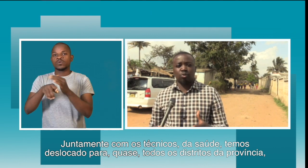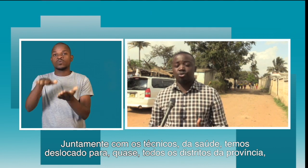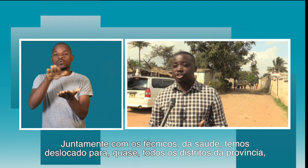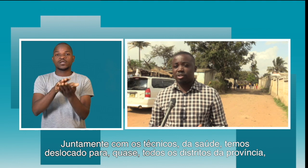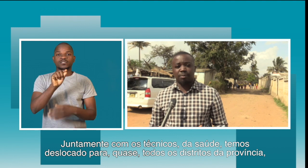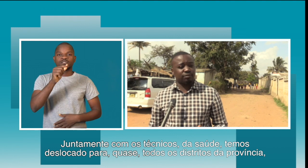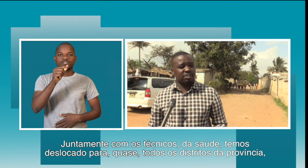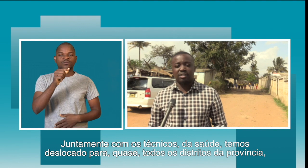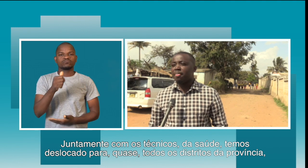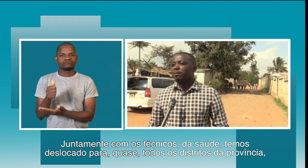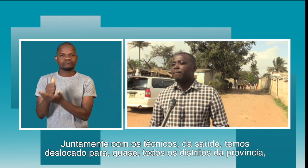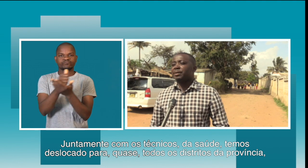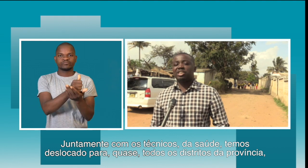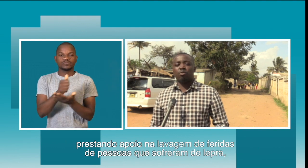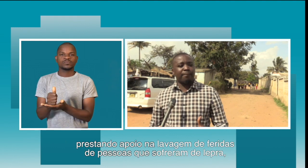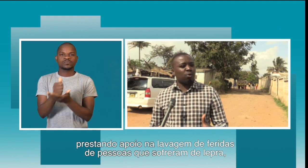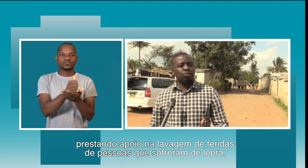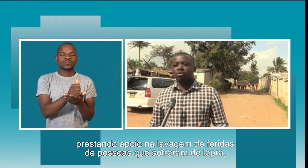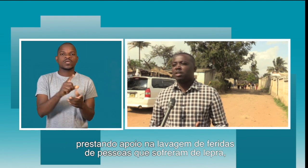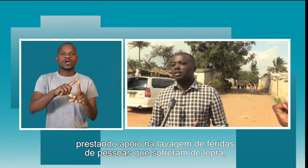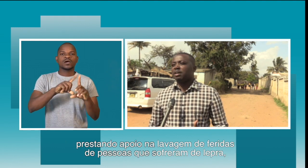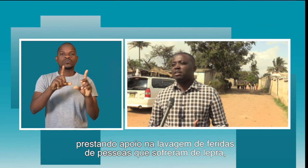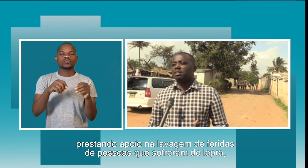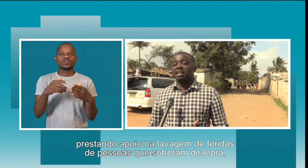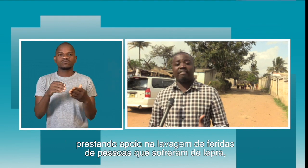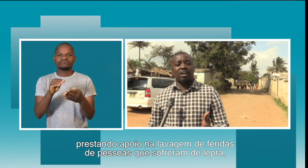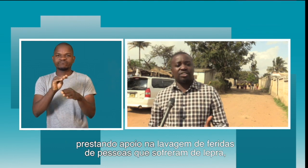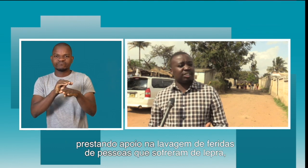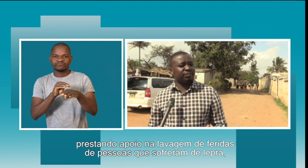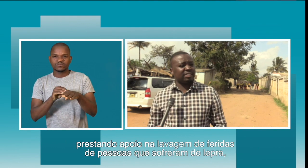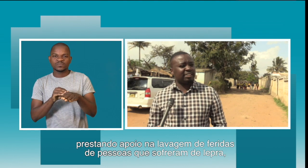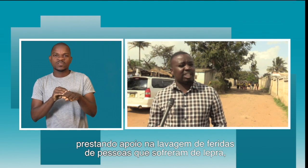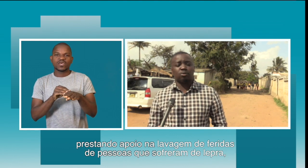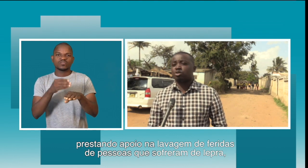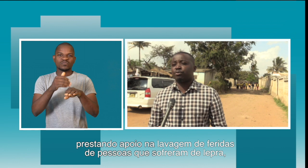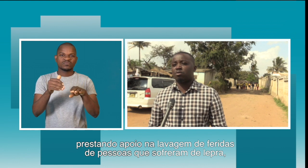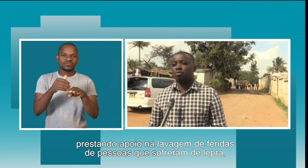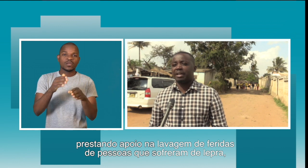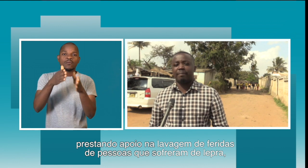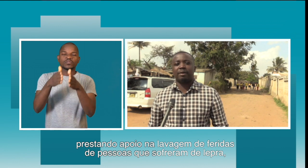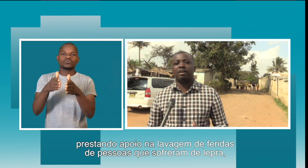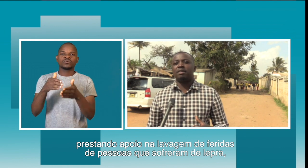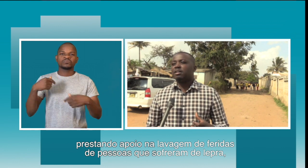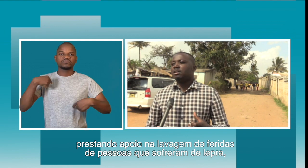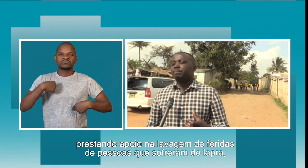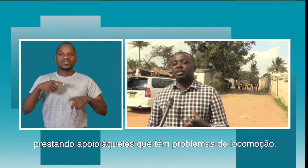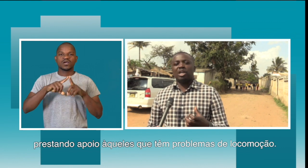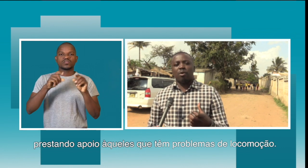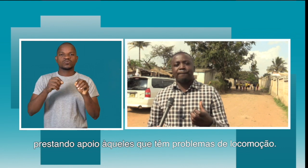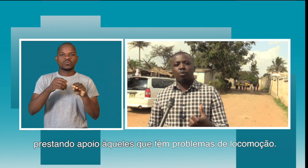os distritos da província, prestando apoio na lavagem das feridas das pessoas que sofreram colépra,